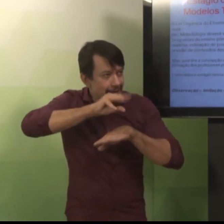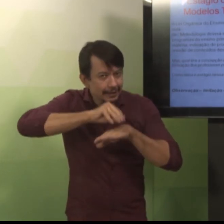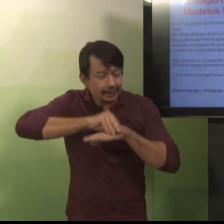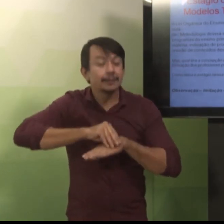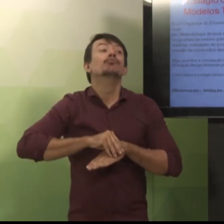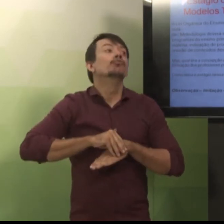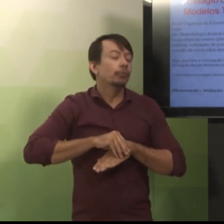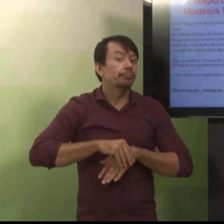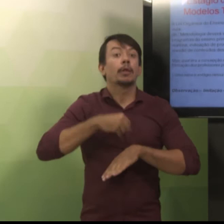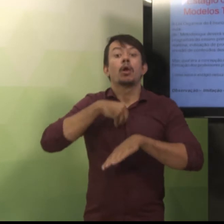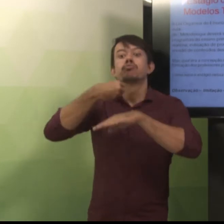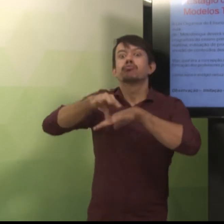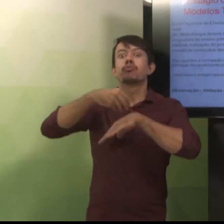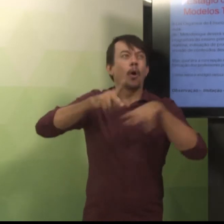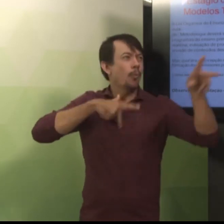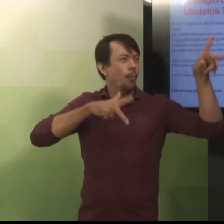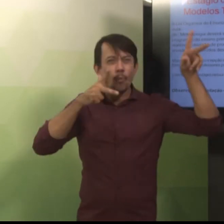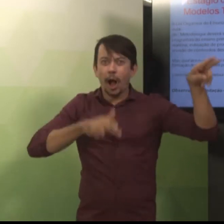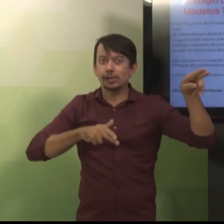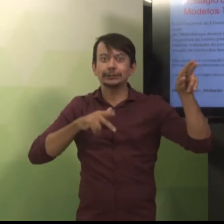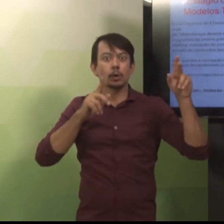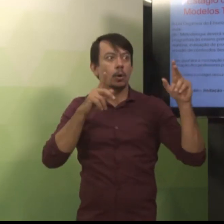e repassar. Da mesma forma,